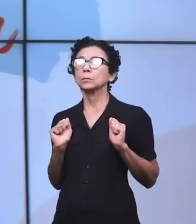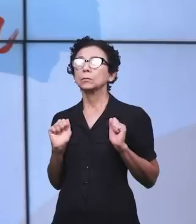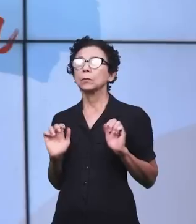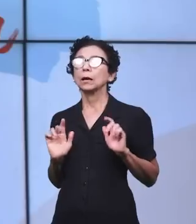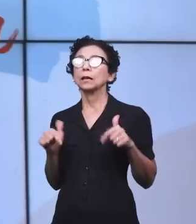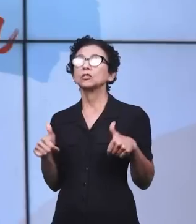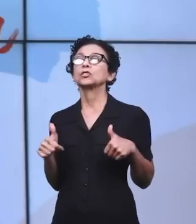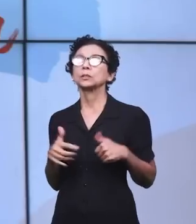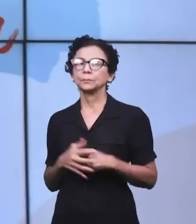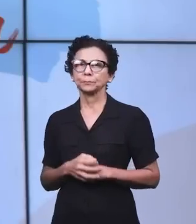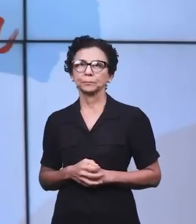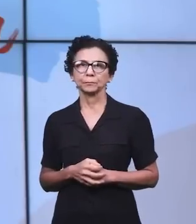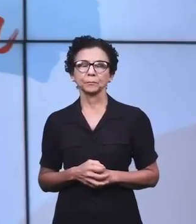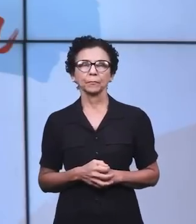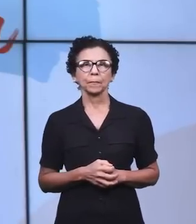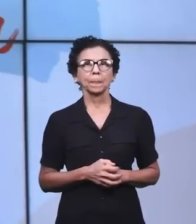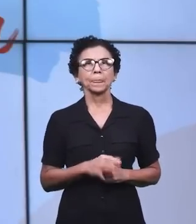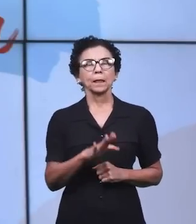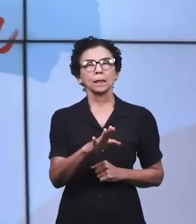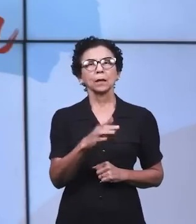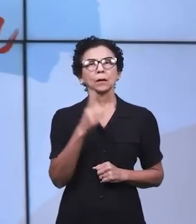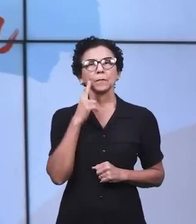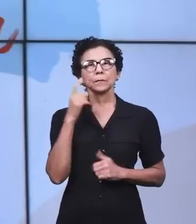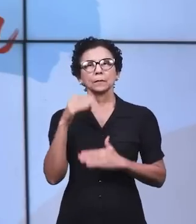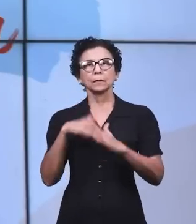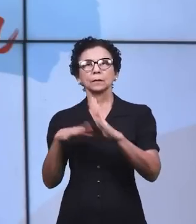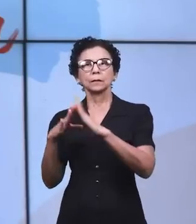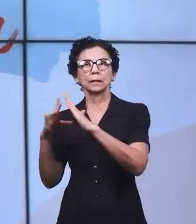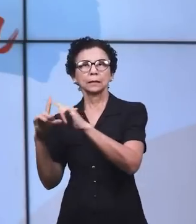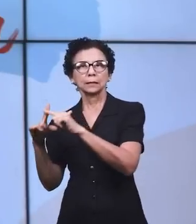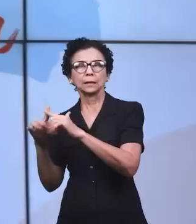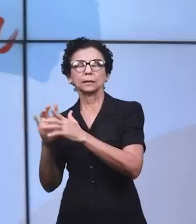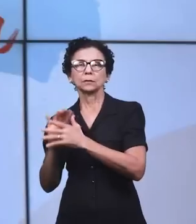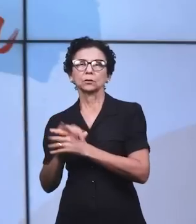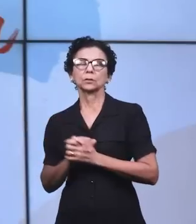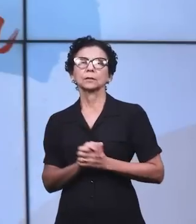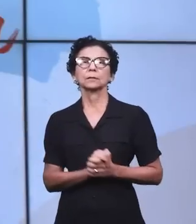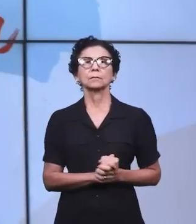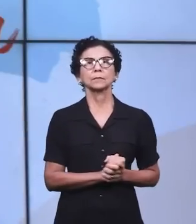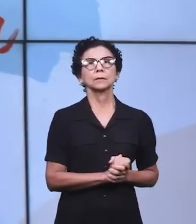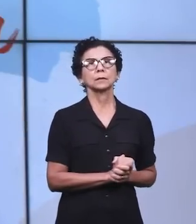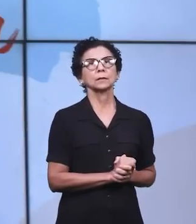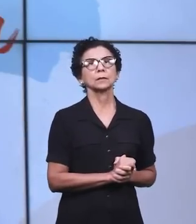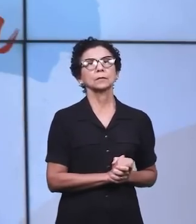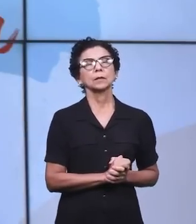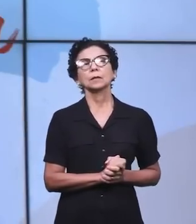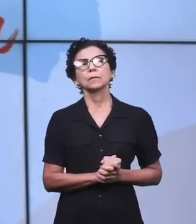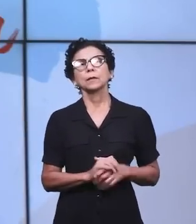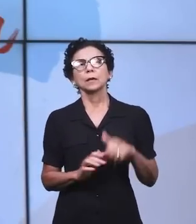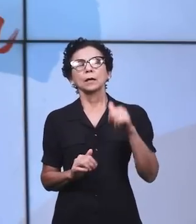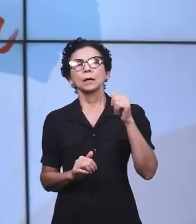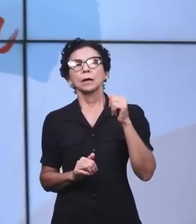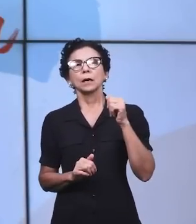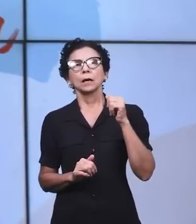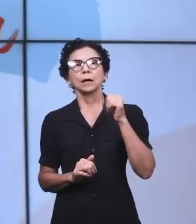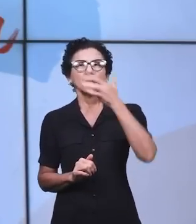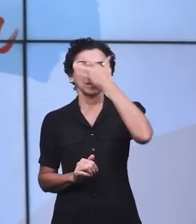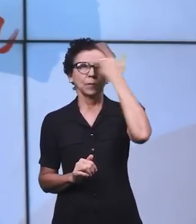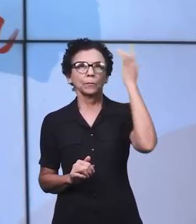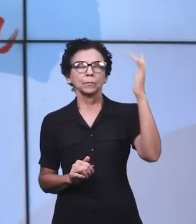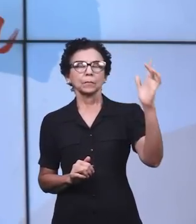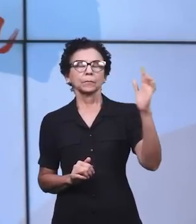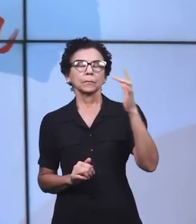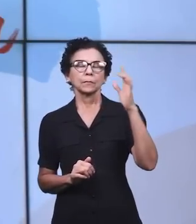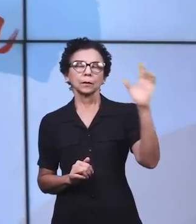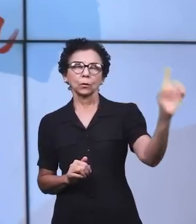dentro da igreja, a gente vai saudar, né, o surdo que a gente conhece, o irmão descobre já que ele é surdo. E aí, como que a gente vai fazer? Um